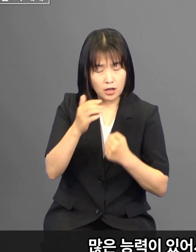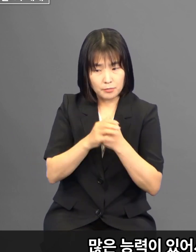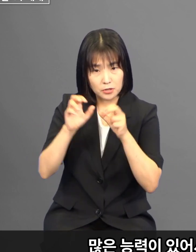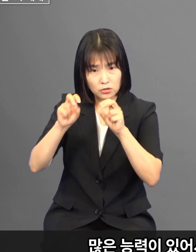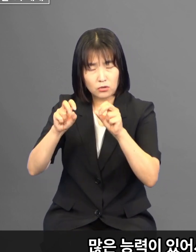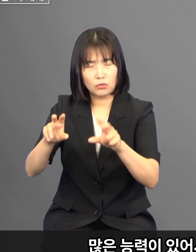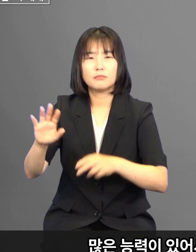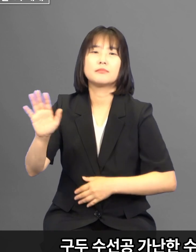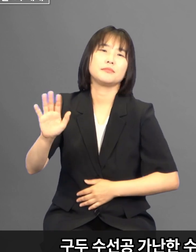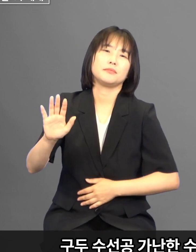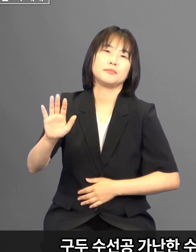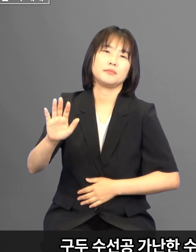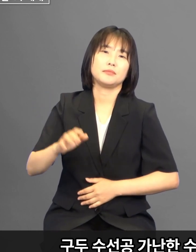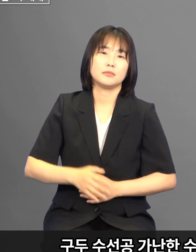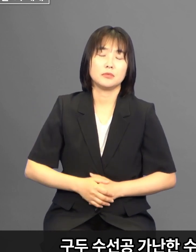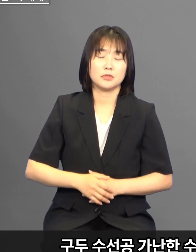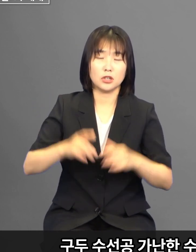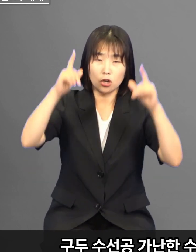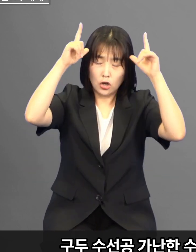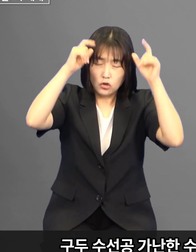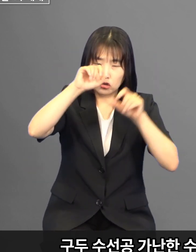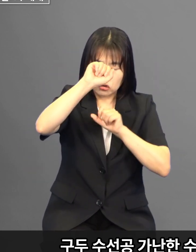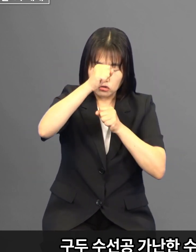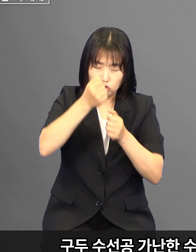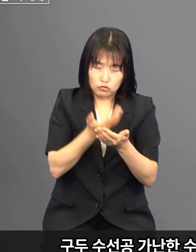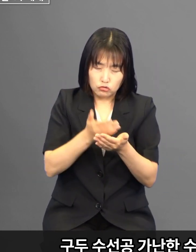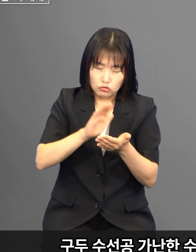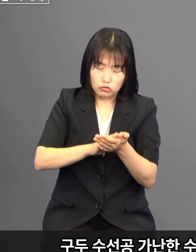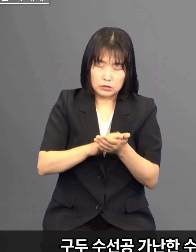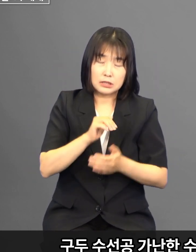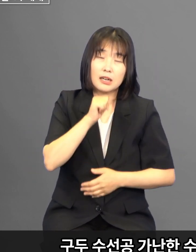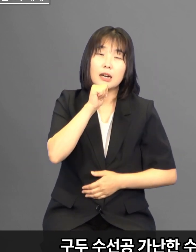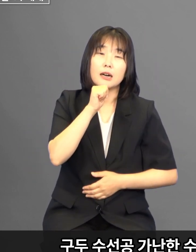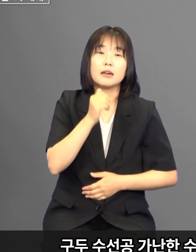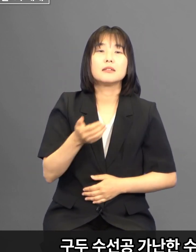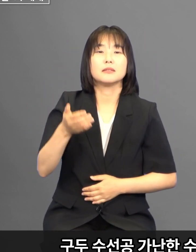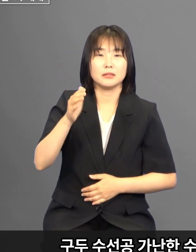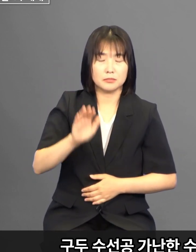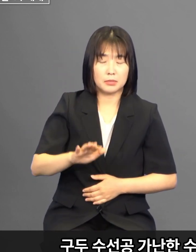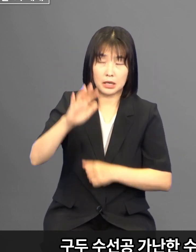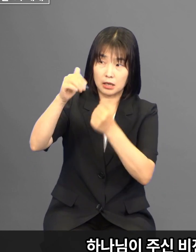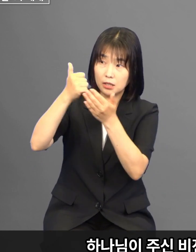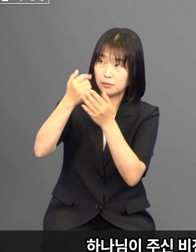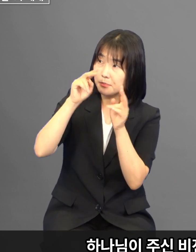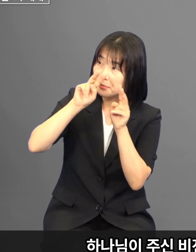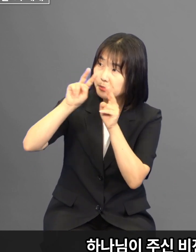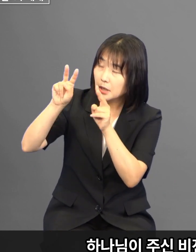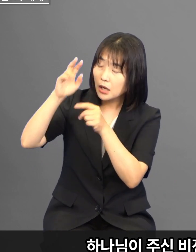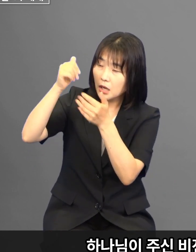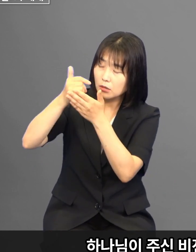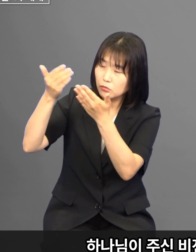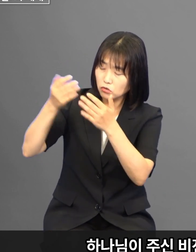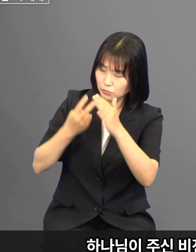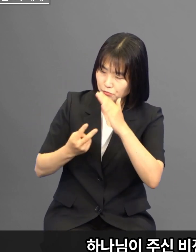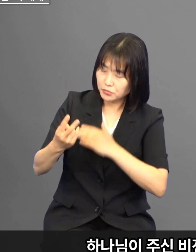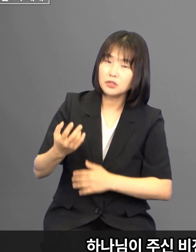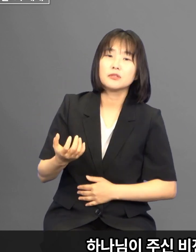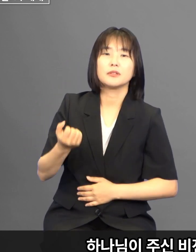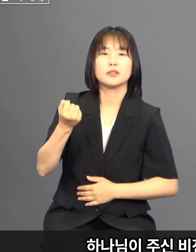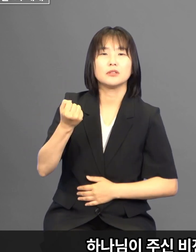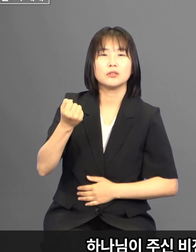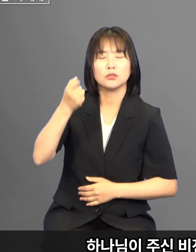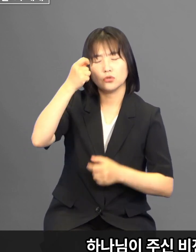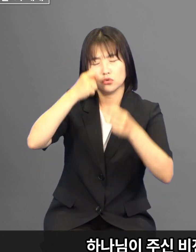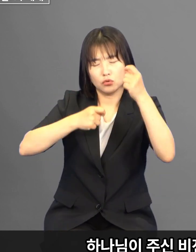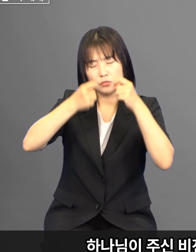아니었습니다. 구두 수선공, 가난한 수선공이었지만 하나님을 바라보고 하나님이 주신 비전을 품고